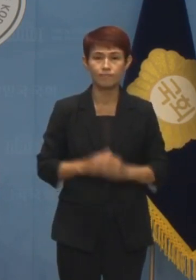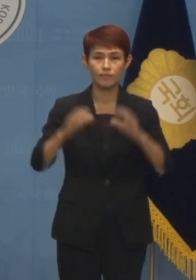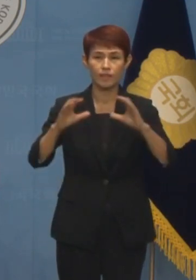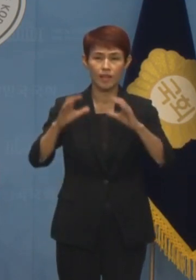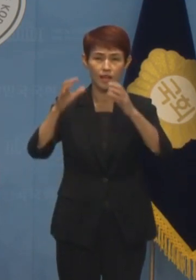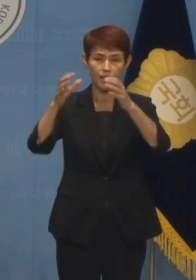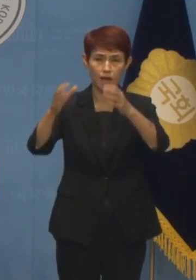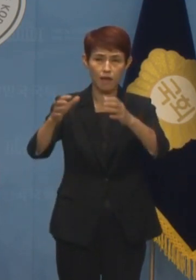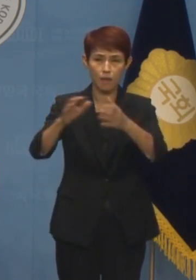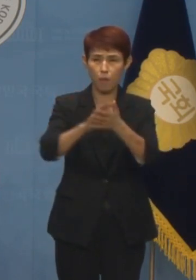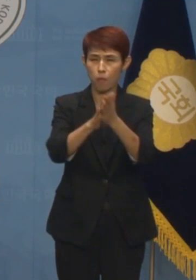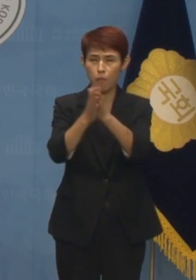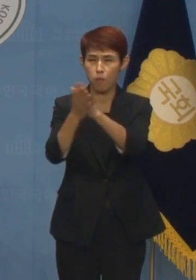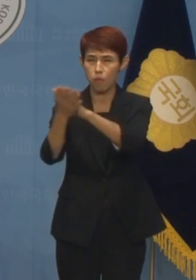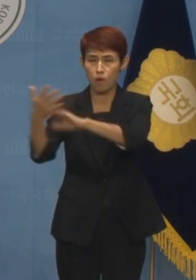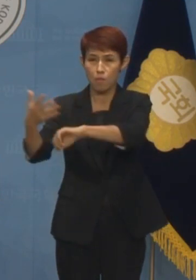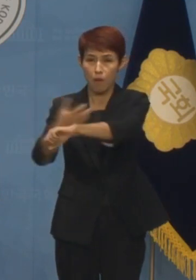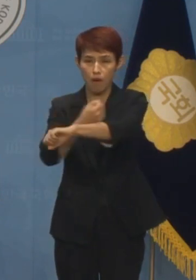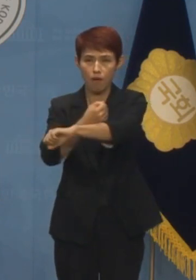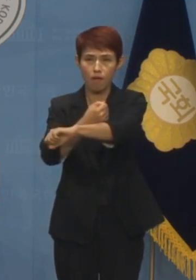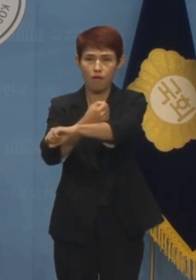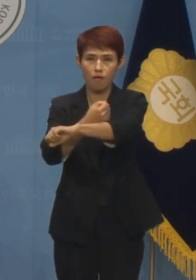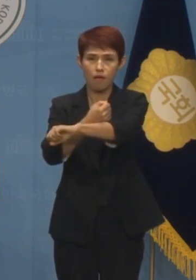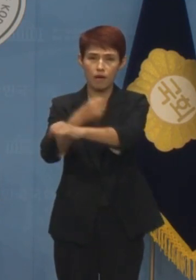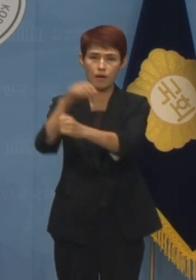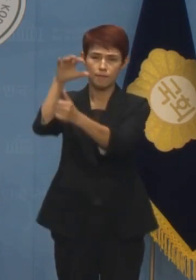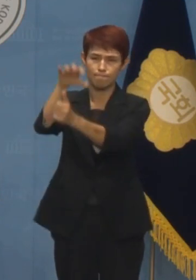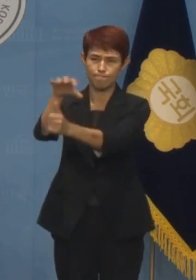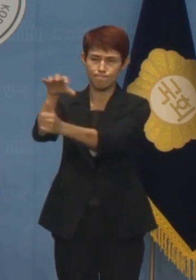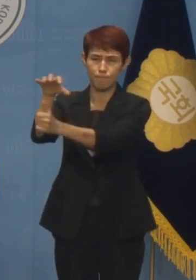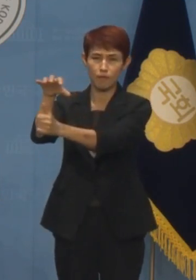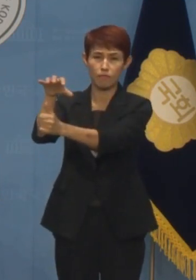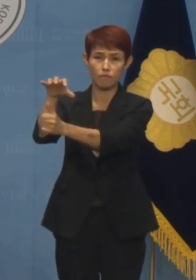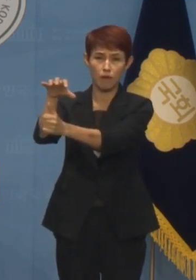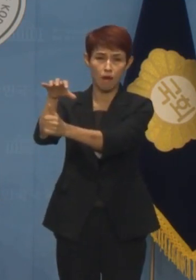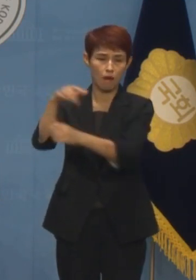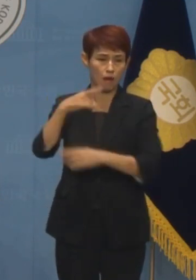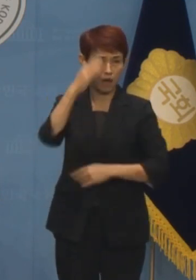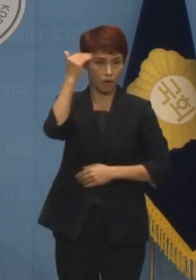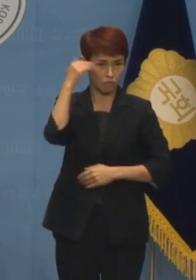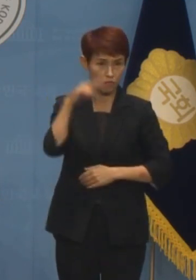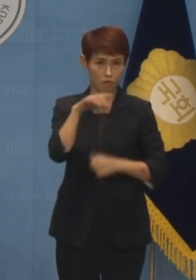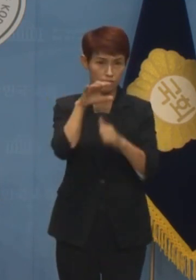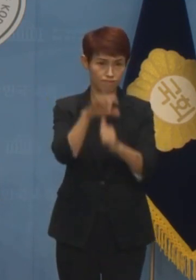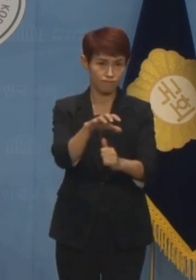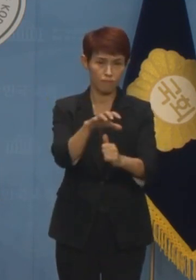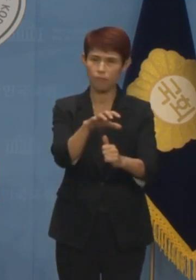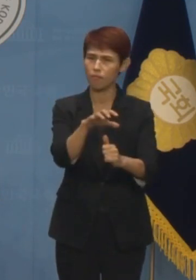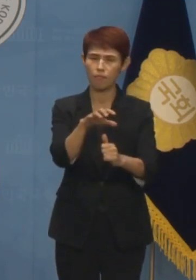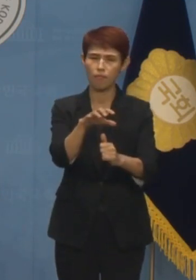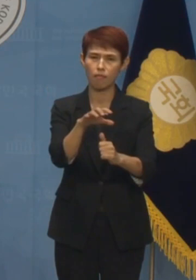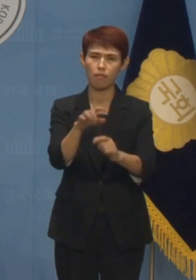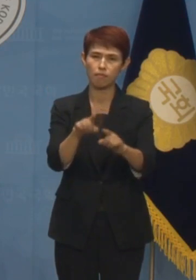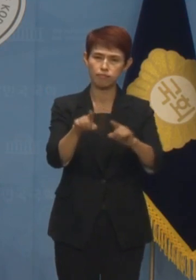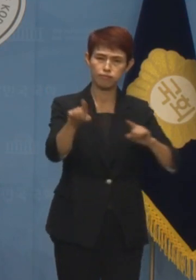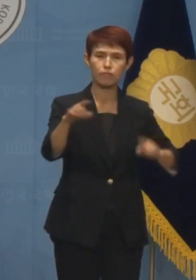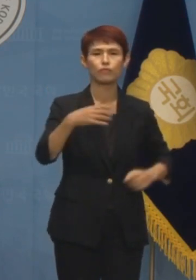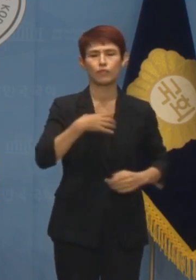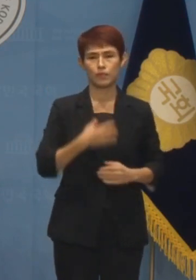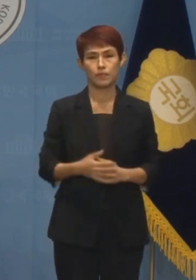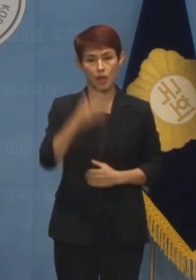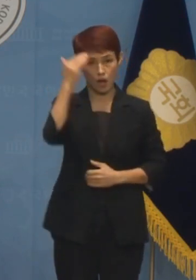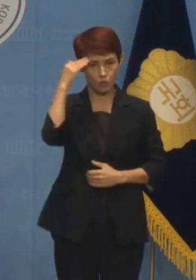세계의 빠른 변화 속에 각종 규제에 갇혀 있다면 뒤처질 수밖에 없다고 생각합니다. 이제